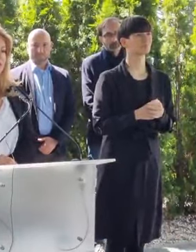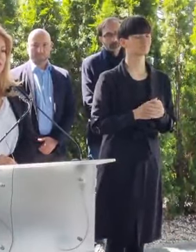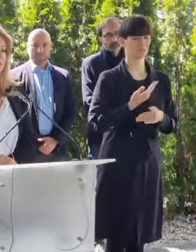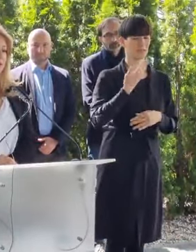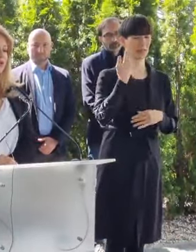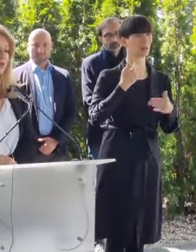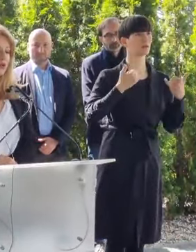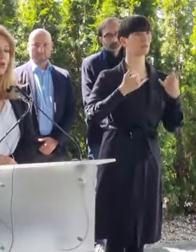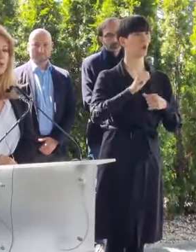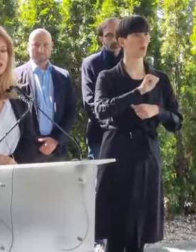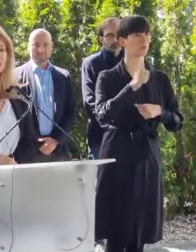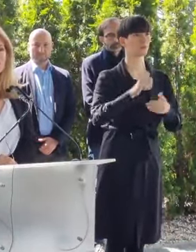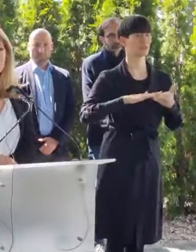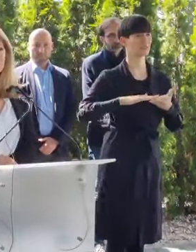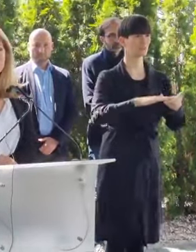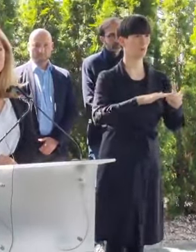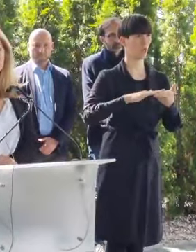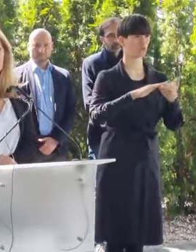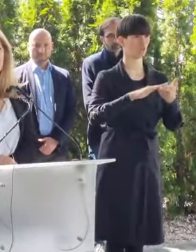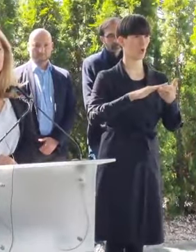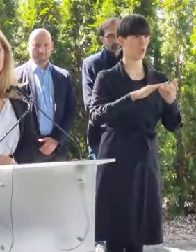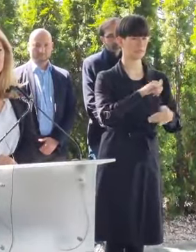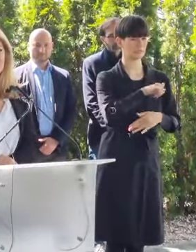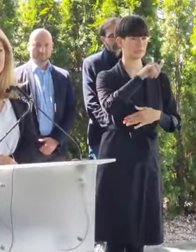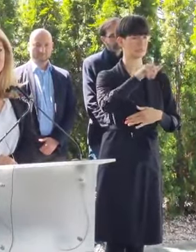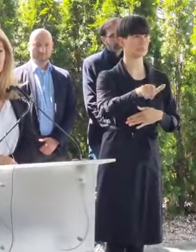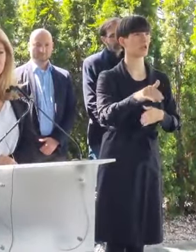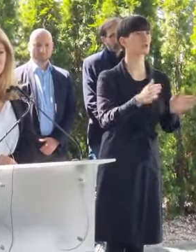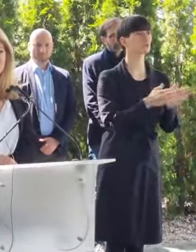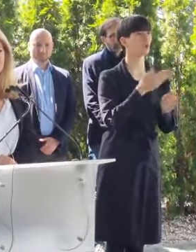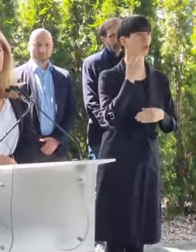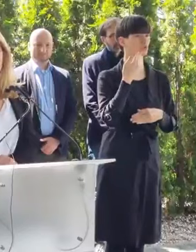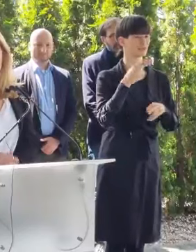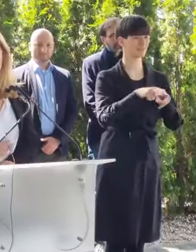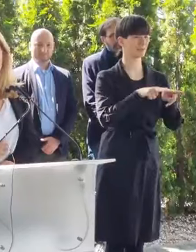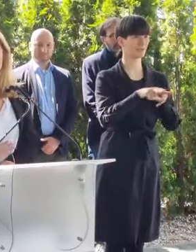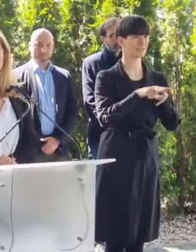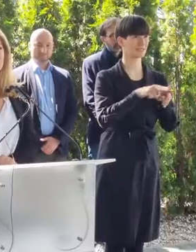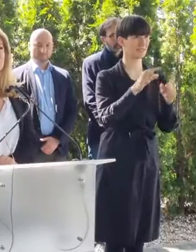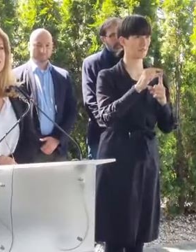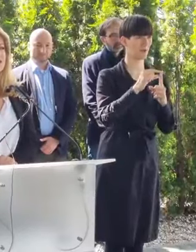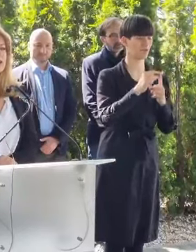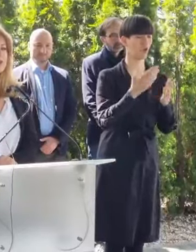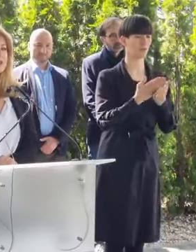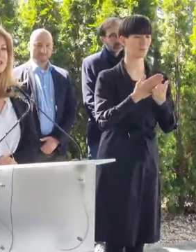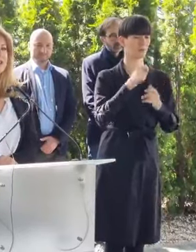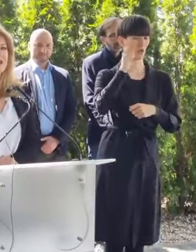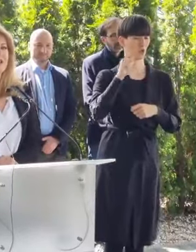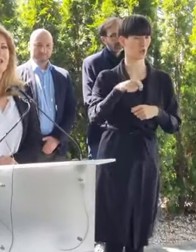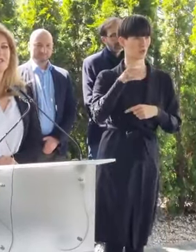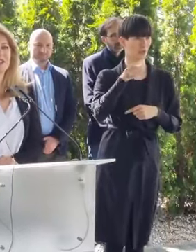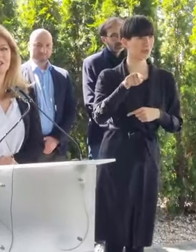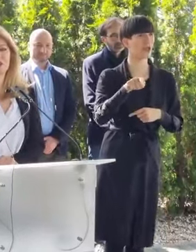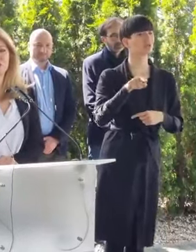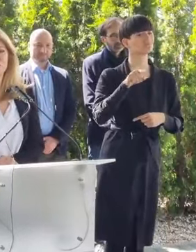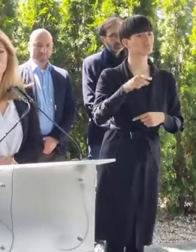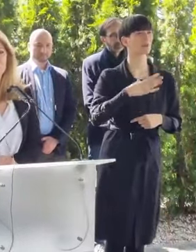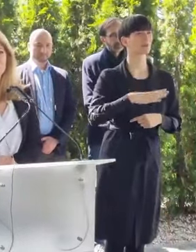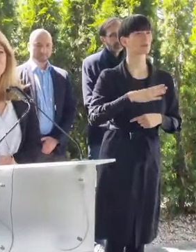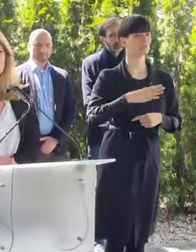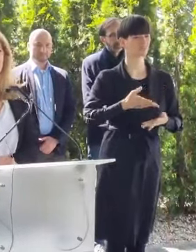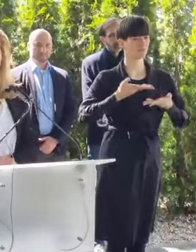sme prvú spoločnú cestu s pánom prezidentom Pavlom na Ukrajine, symbolicky práve v tejto krajine, ktorej sme chceli vyjadriť